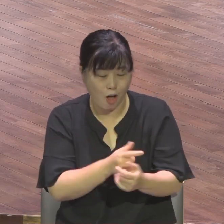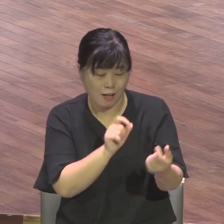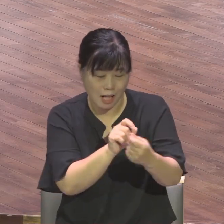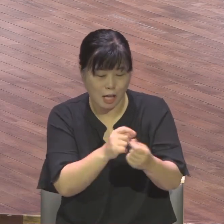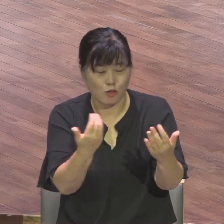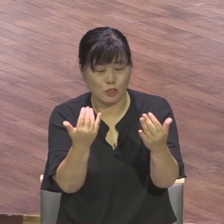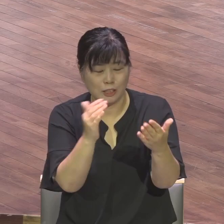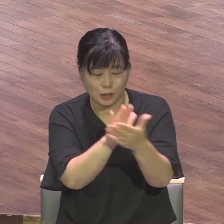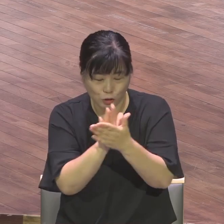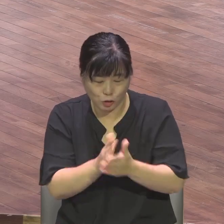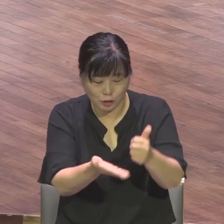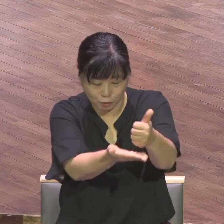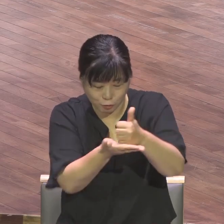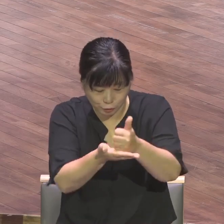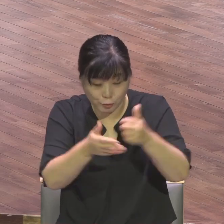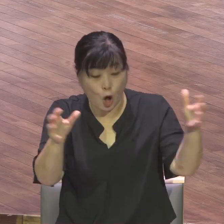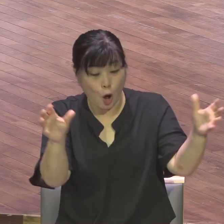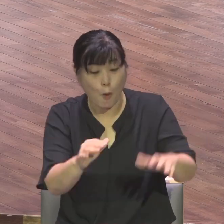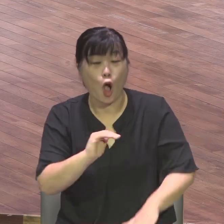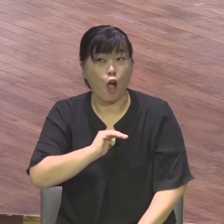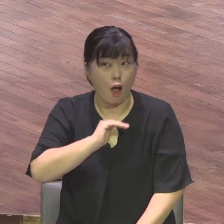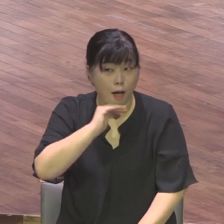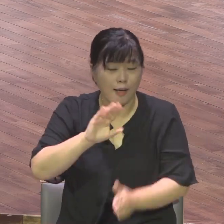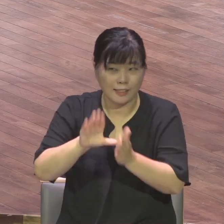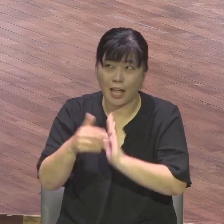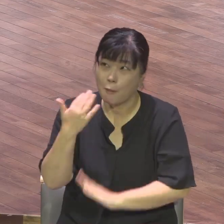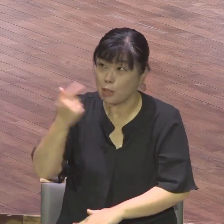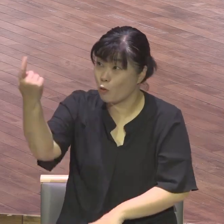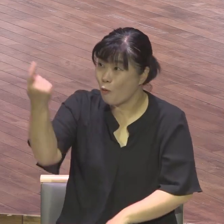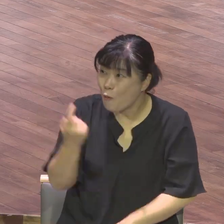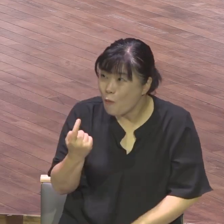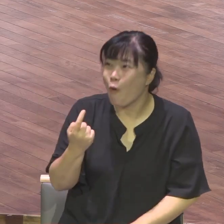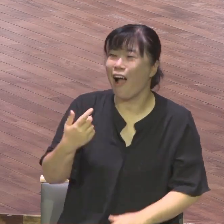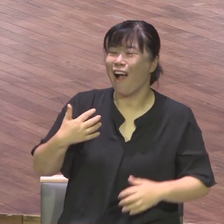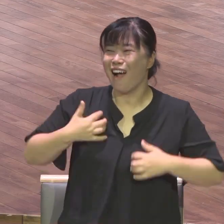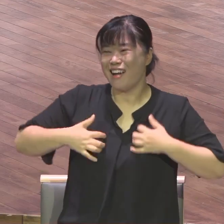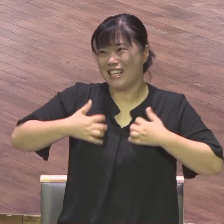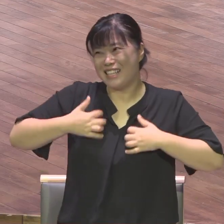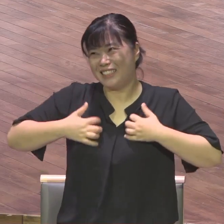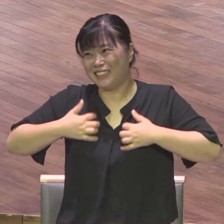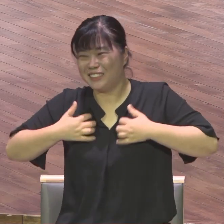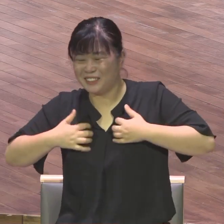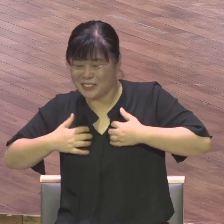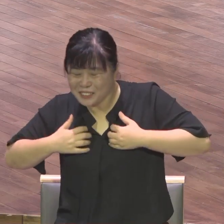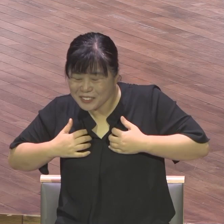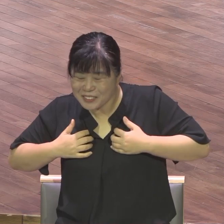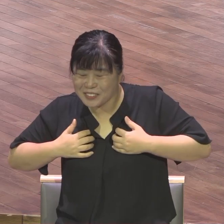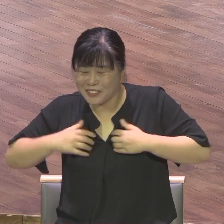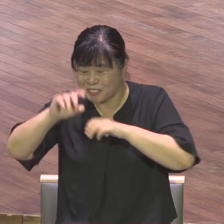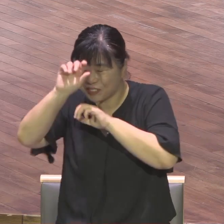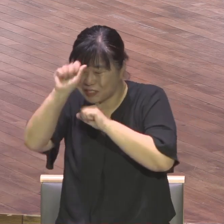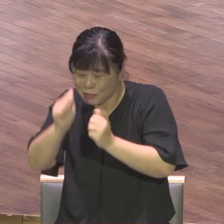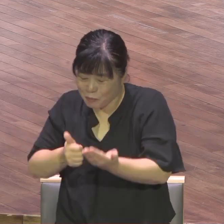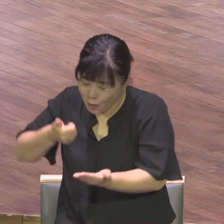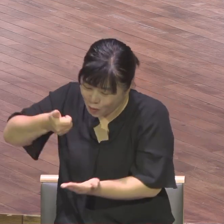기다리더니 마침 베드로가 들어올 때 고넬료가 맞아 발 앞에 엎드려 절하니.